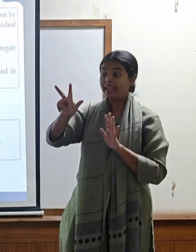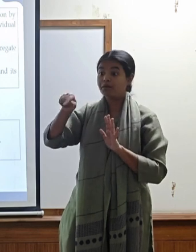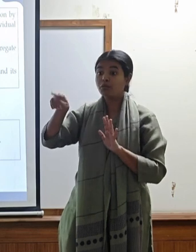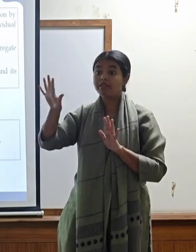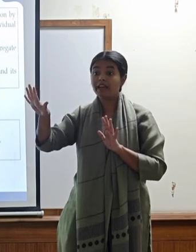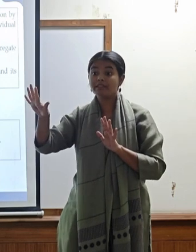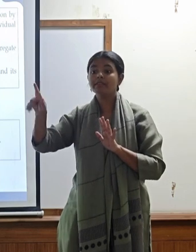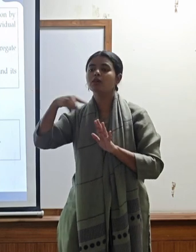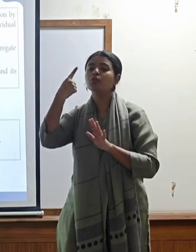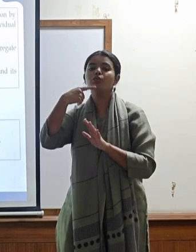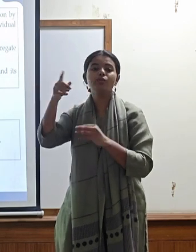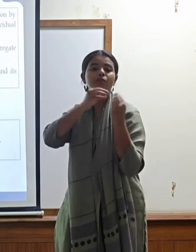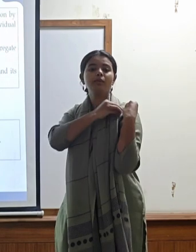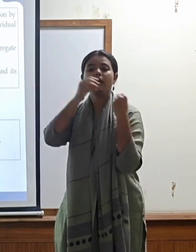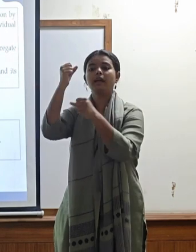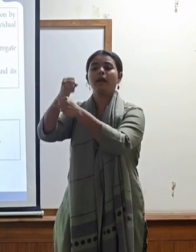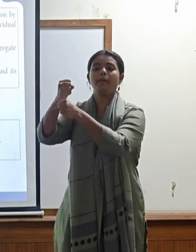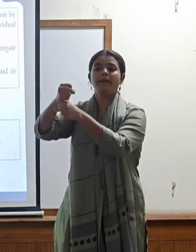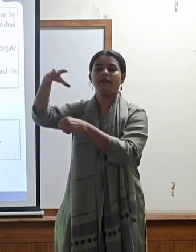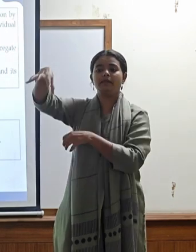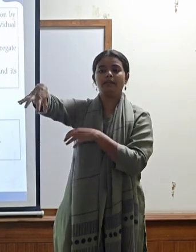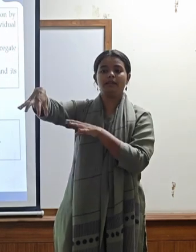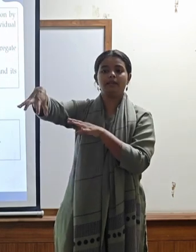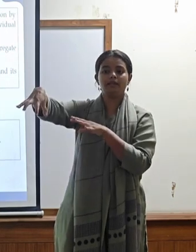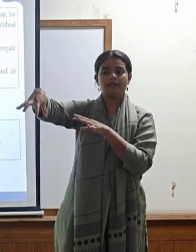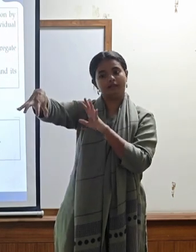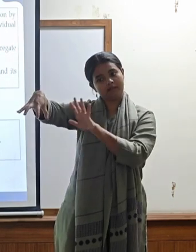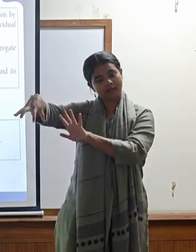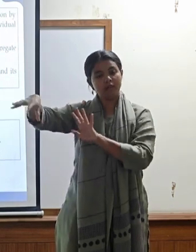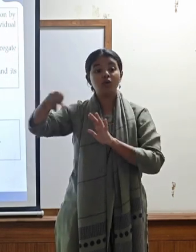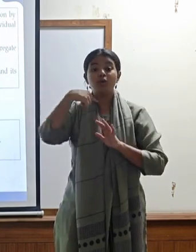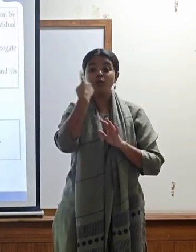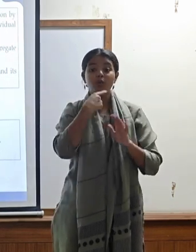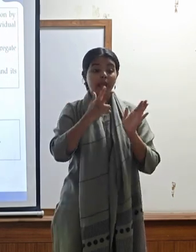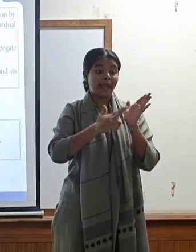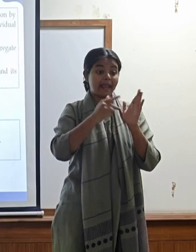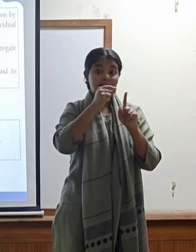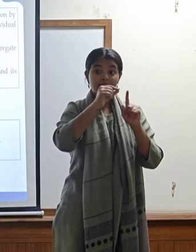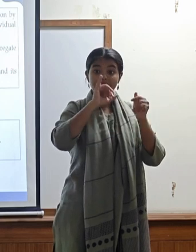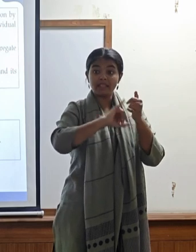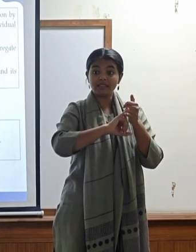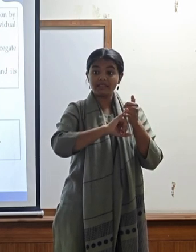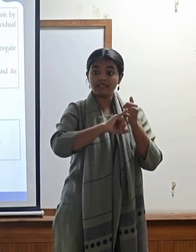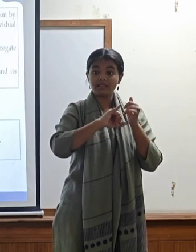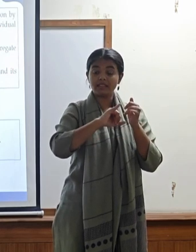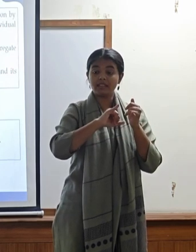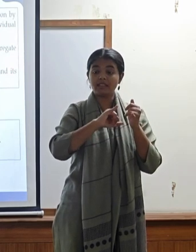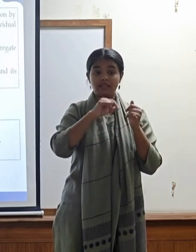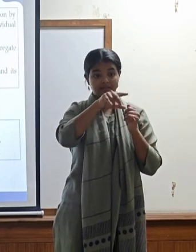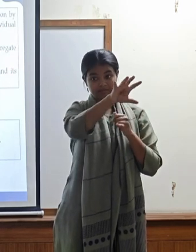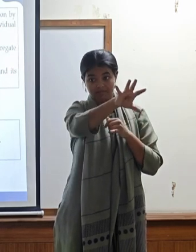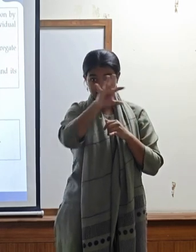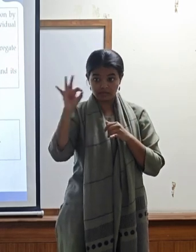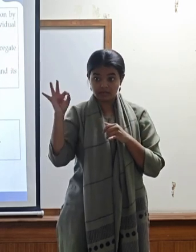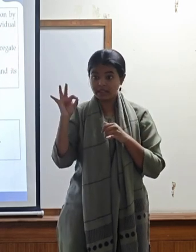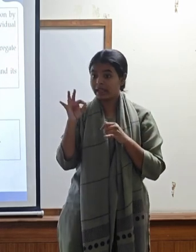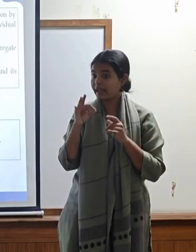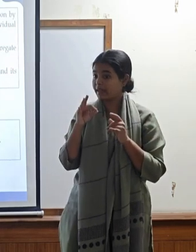लिए, जो भी यूपीएस को ऑप्ट करेंगे उनके लिए सेंट्रल गवर्नमेंट ये 8.5% का एडिशनल पूल क्रिएट